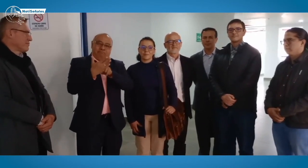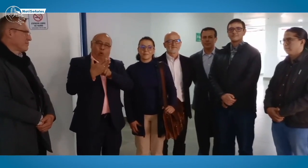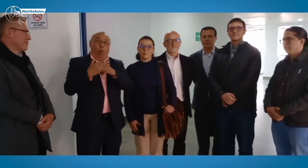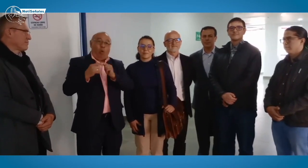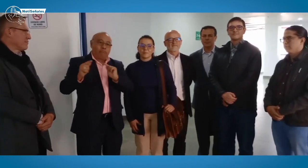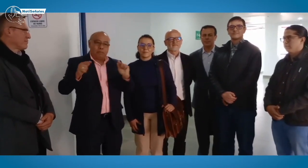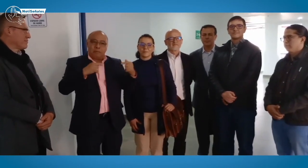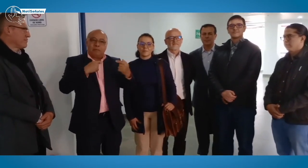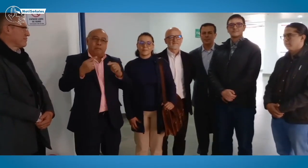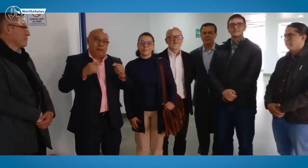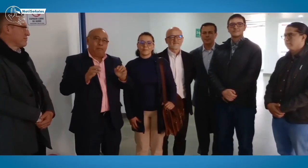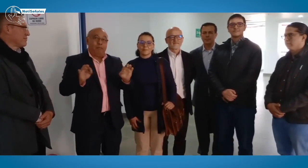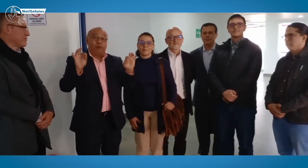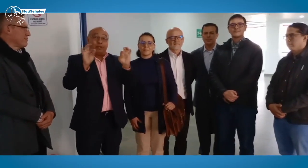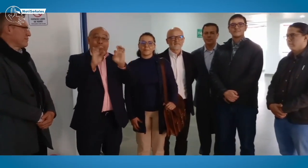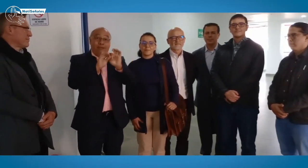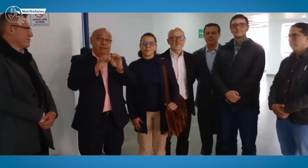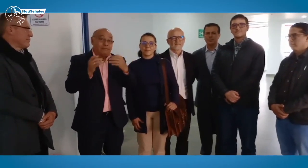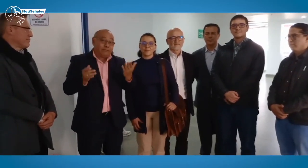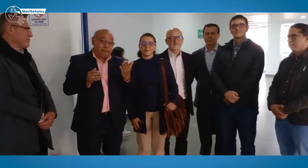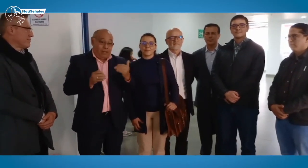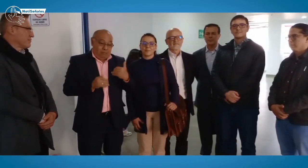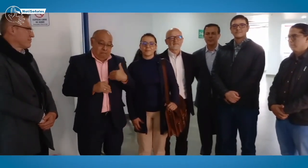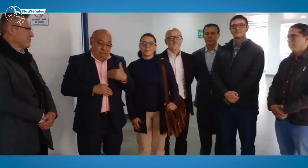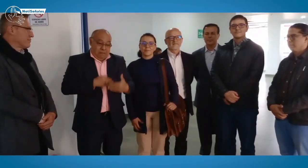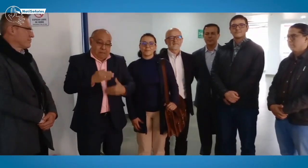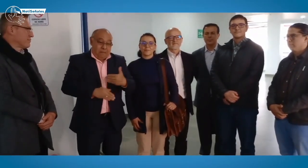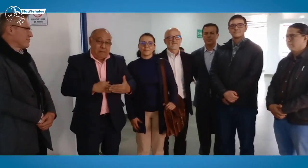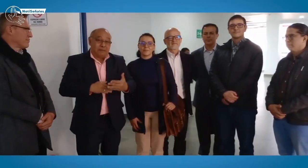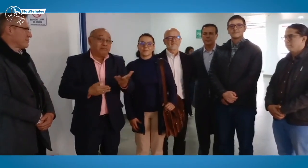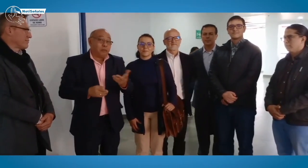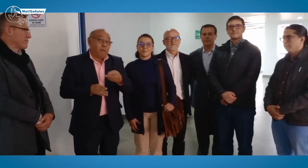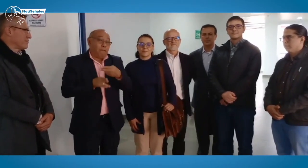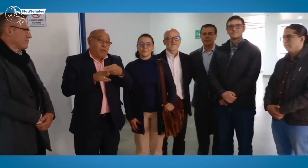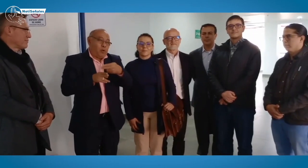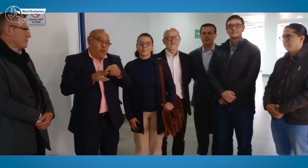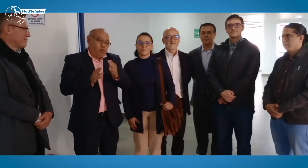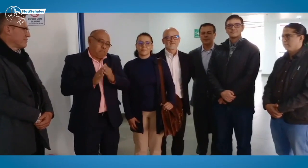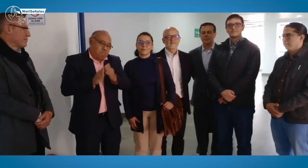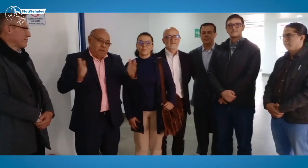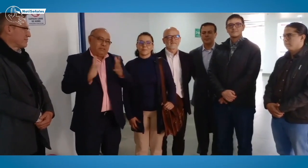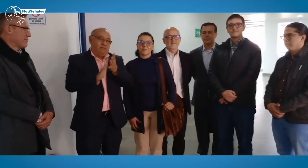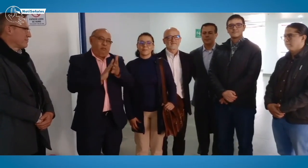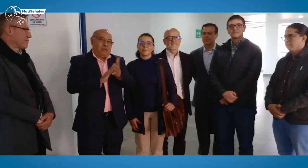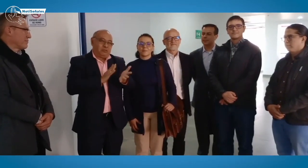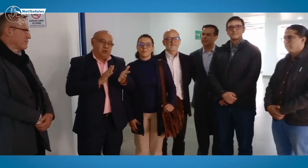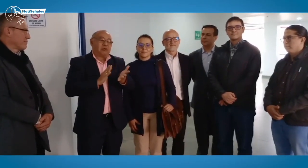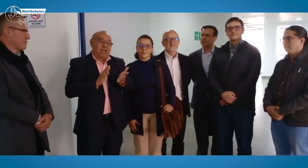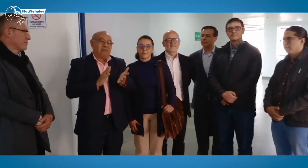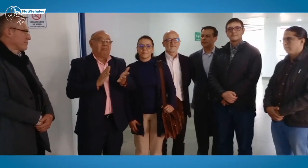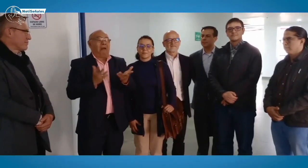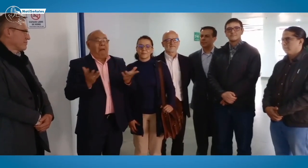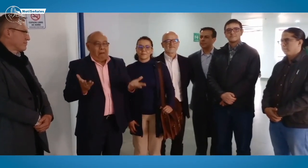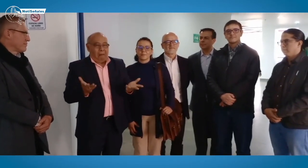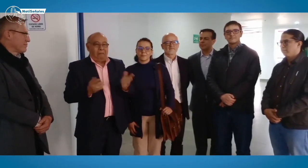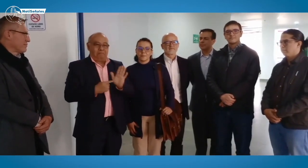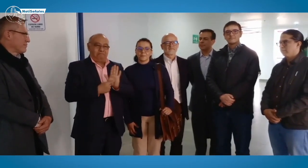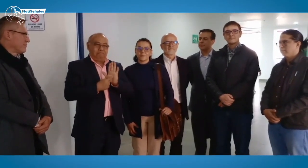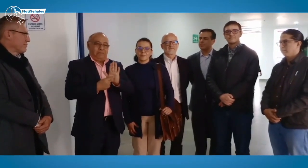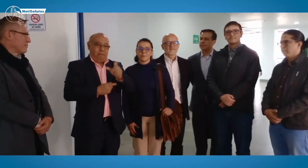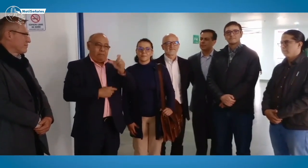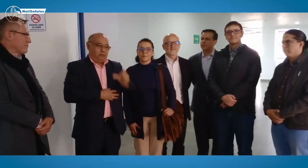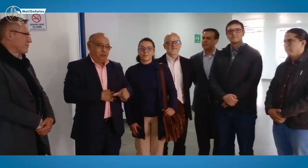televisión. A partir de los resultados se han generado discusiones importantes y la pregunta es, ¿qué sigue en este proceso? Muy pronto ampliaremos